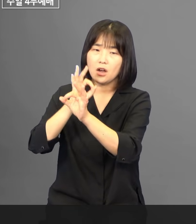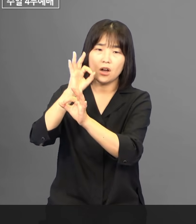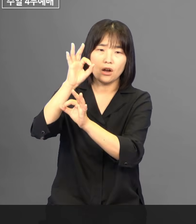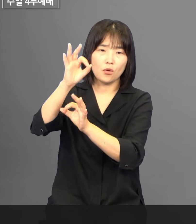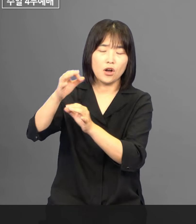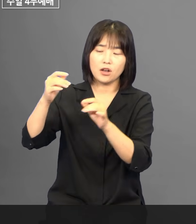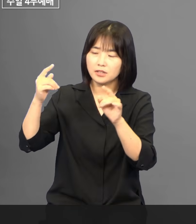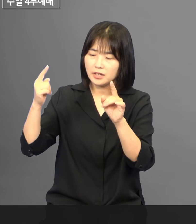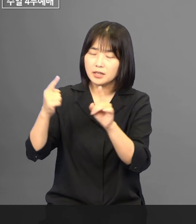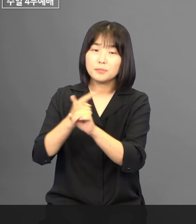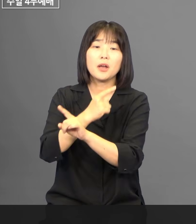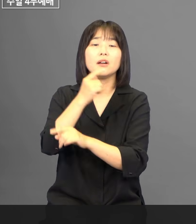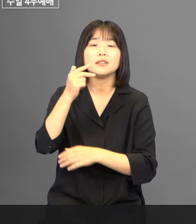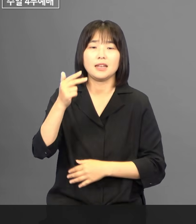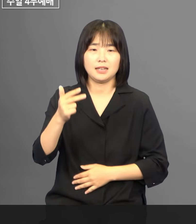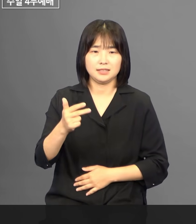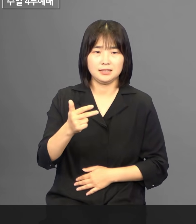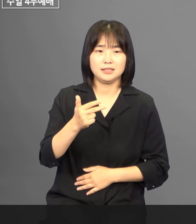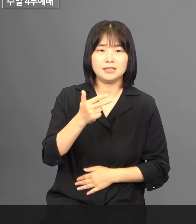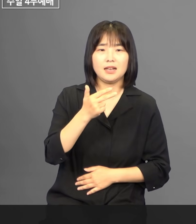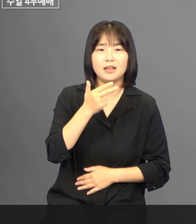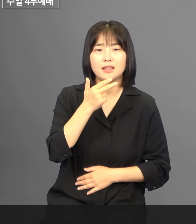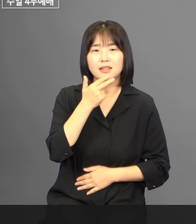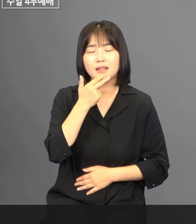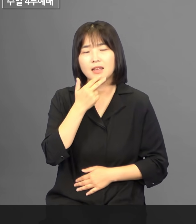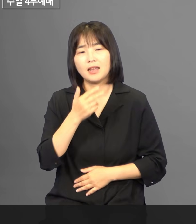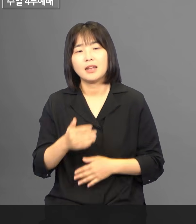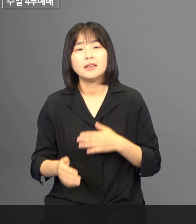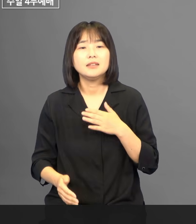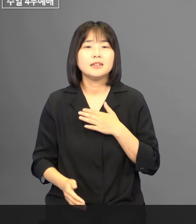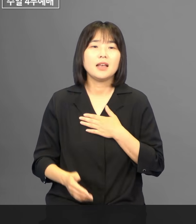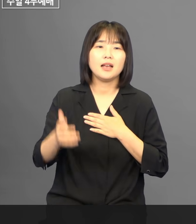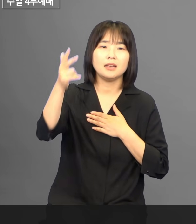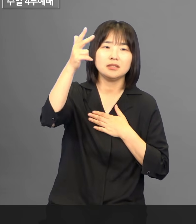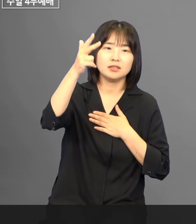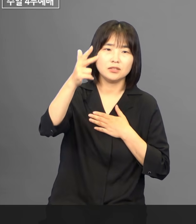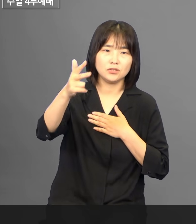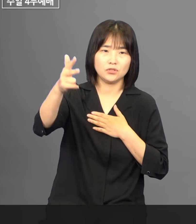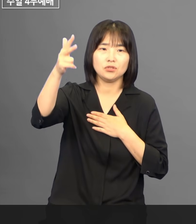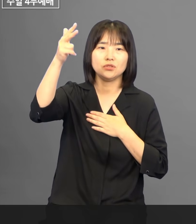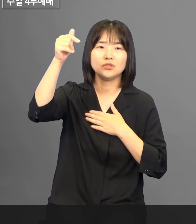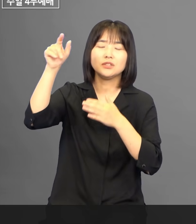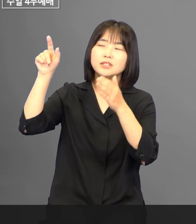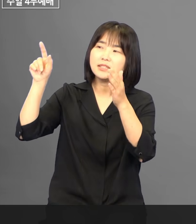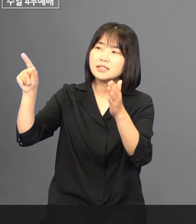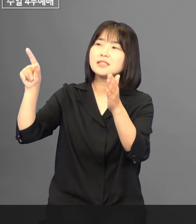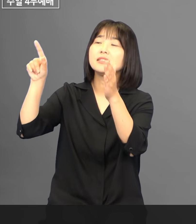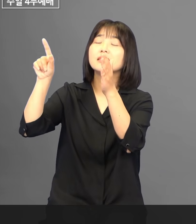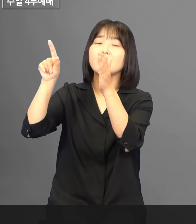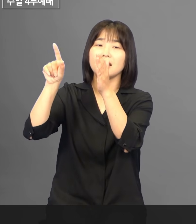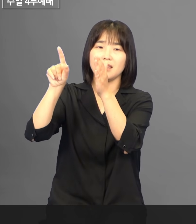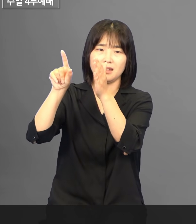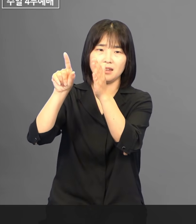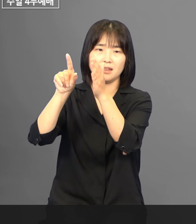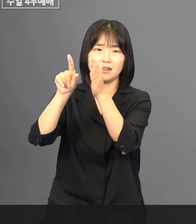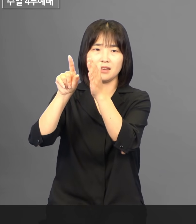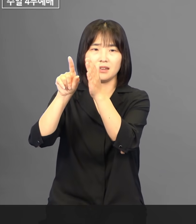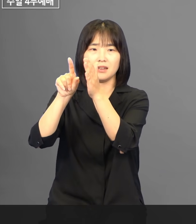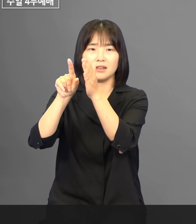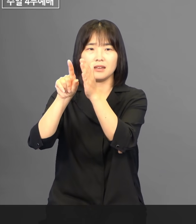사랑은 영원히 변하지 않네. 나는 주를